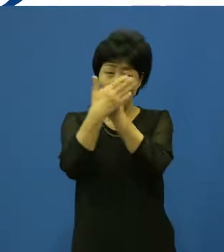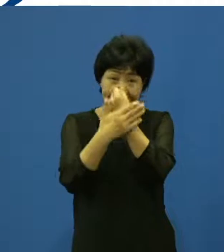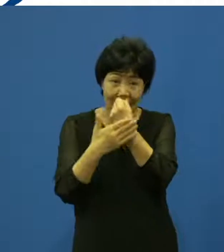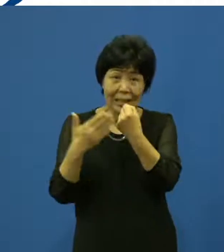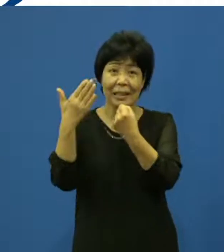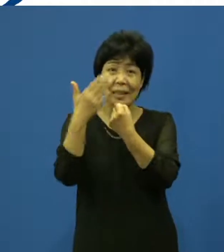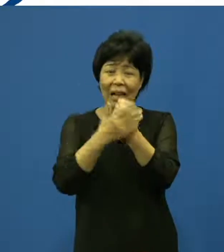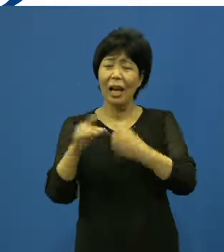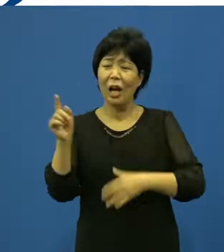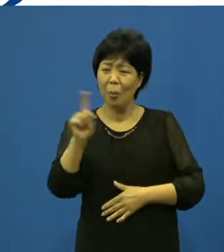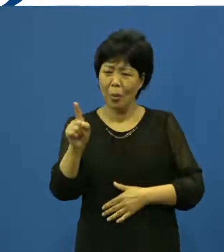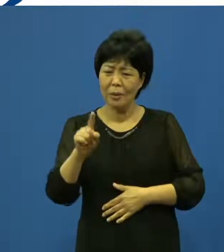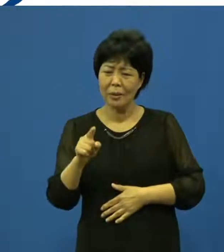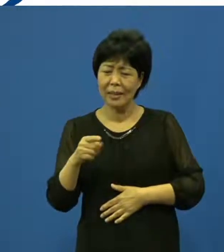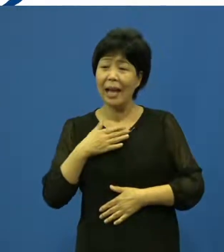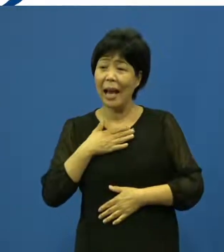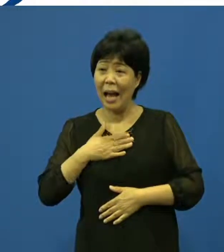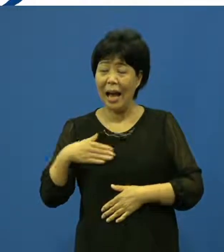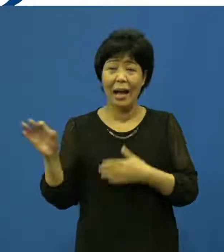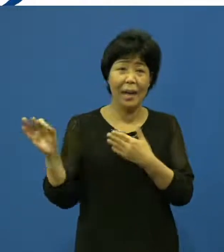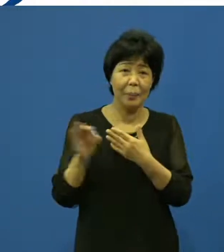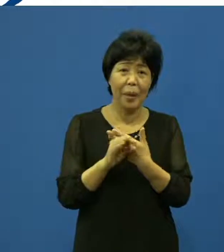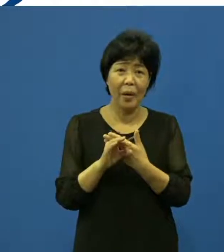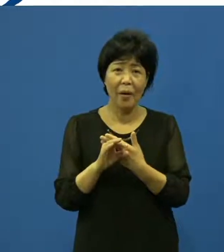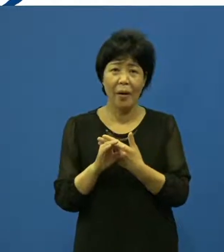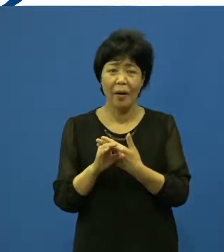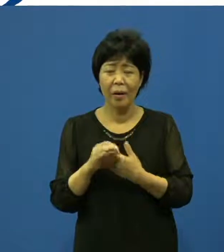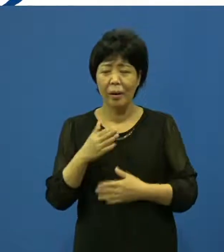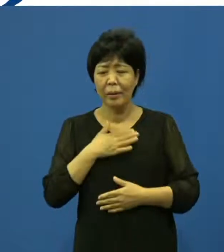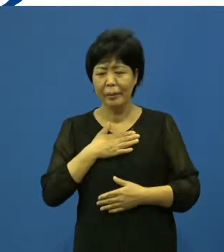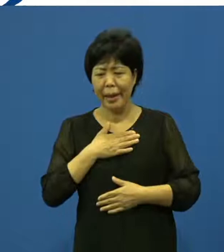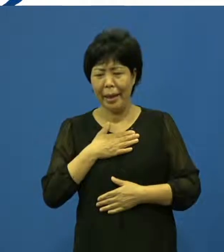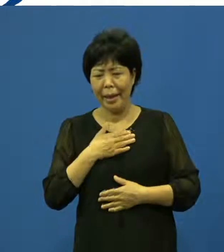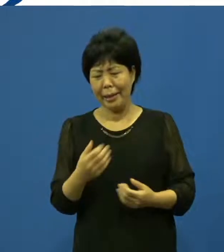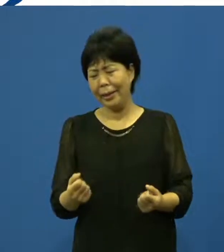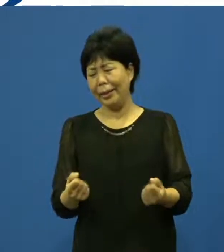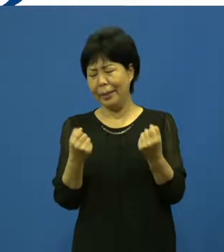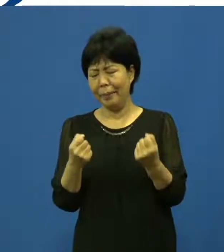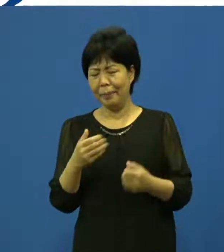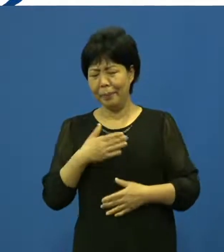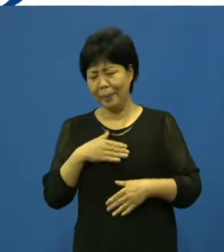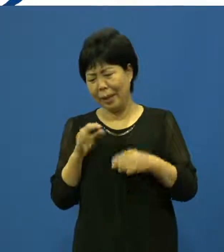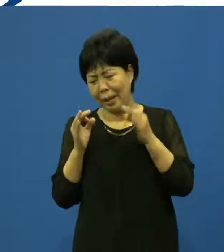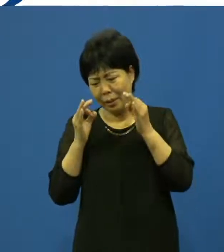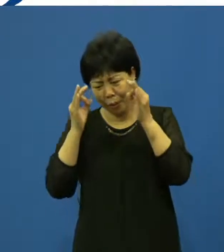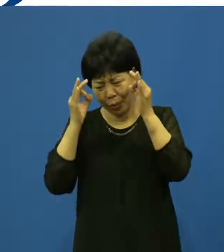은혜가 무엇인지를 알면 우리는 힘을 줄 이유가 하나도 없습니다.